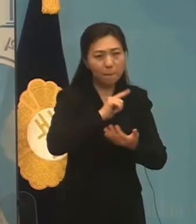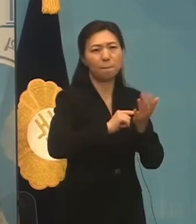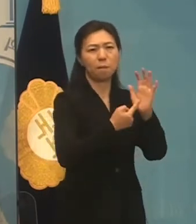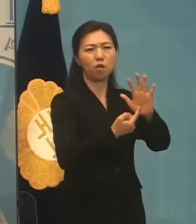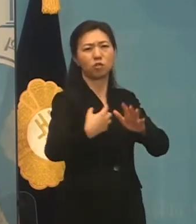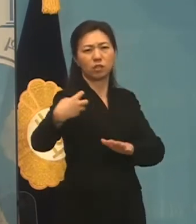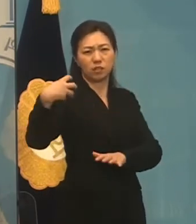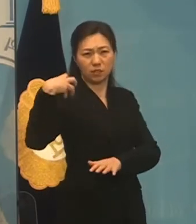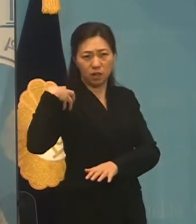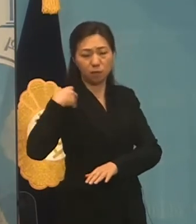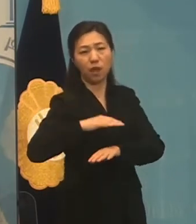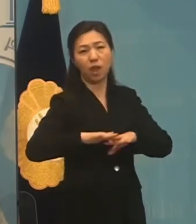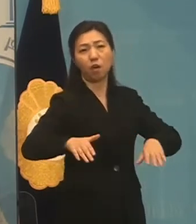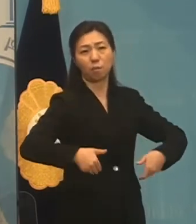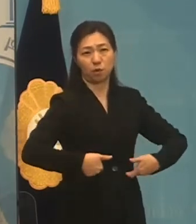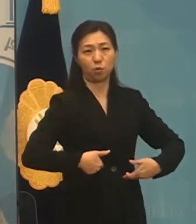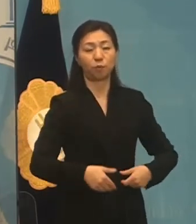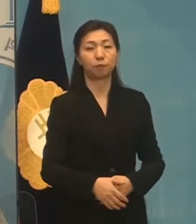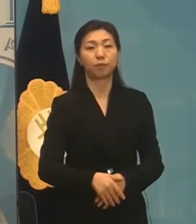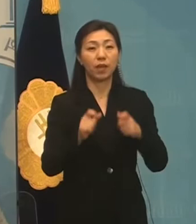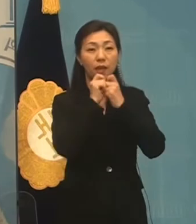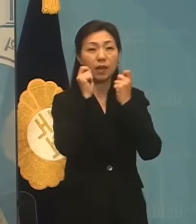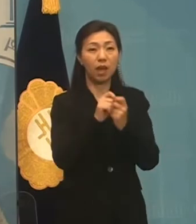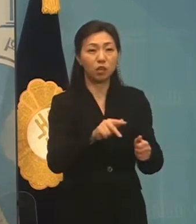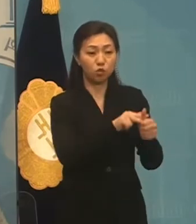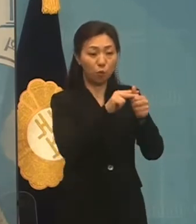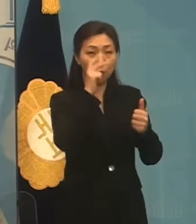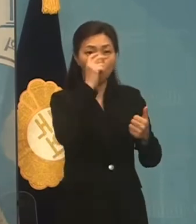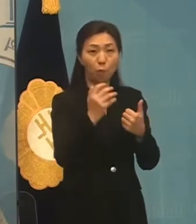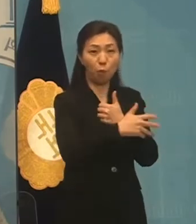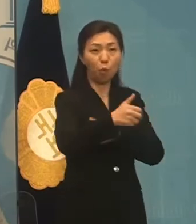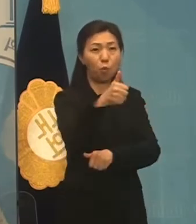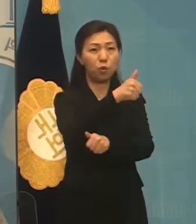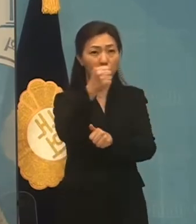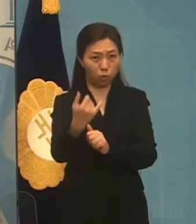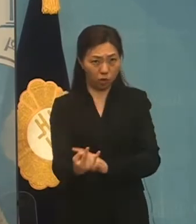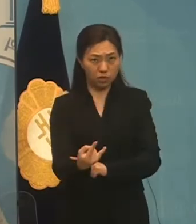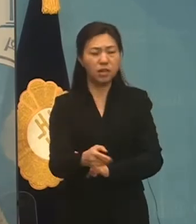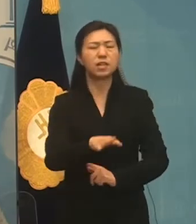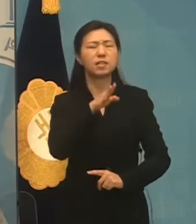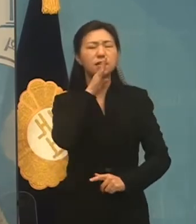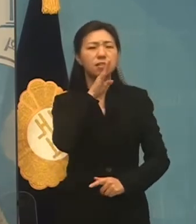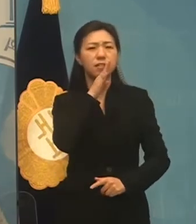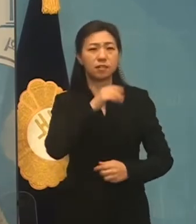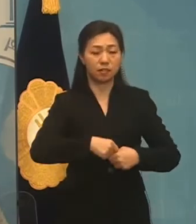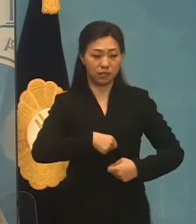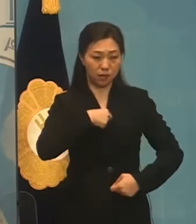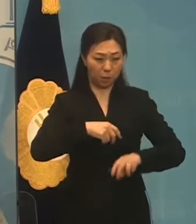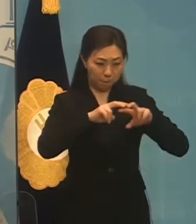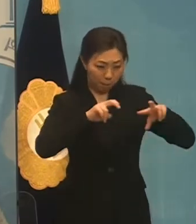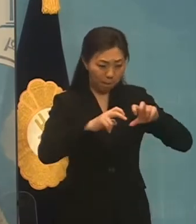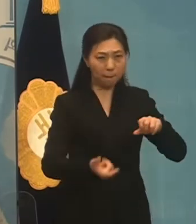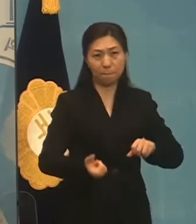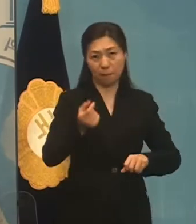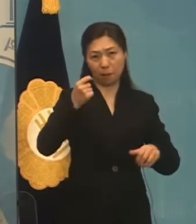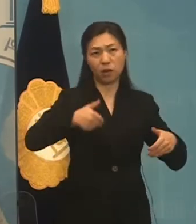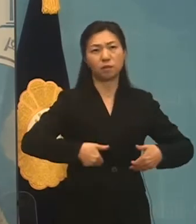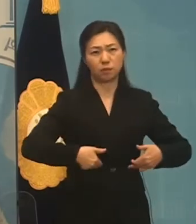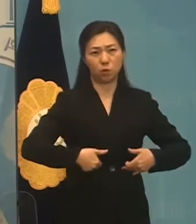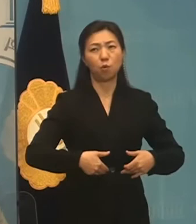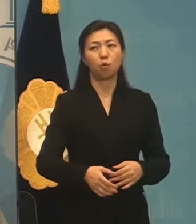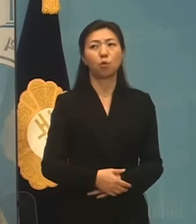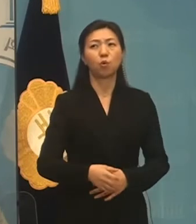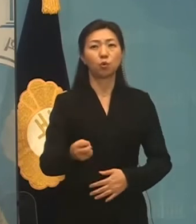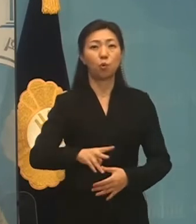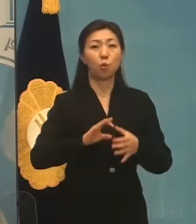합니다. 또 개인정보보호위원회는 지체 없이 진상조사를 진행하고 관련